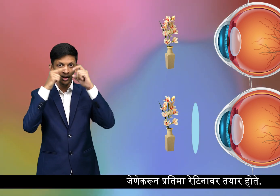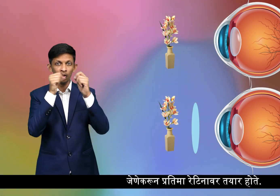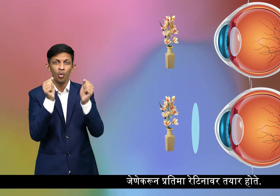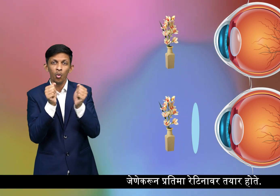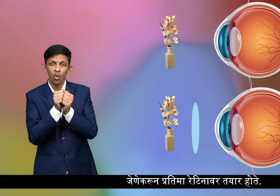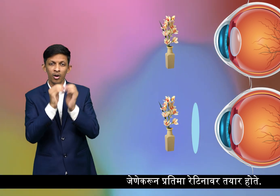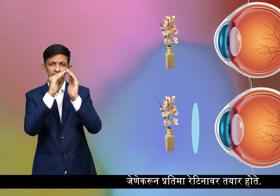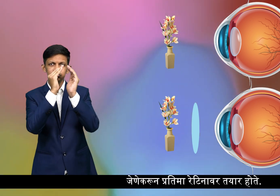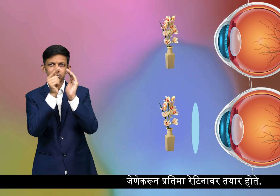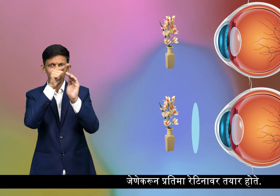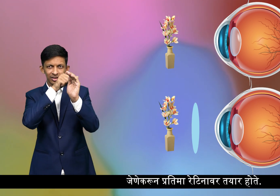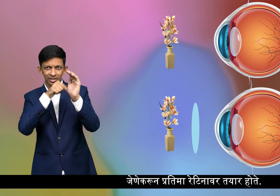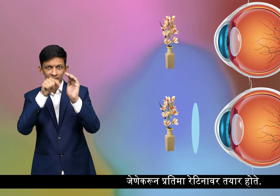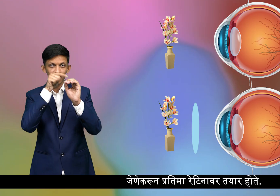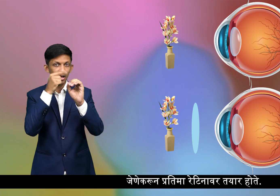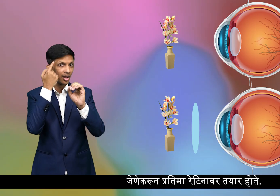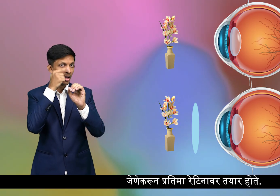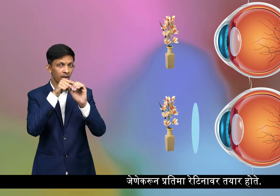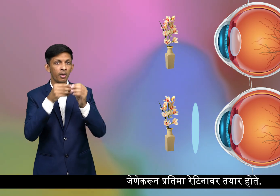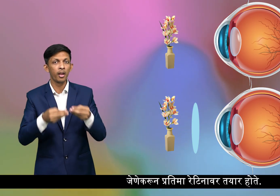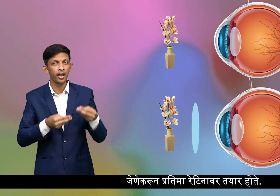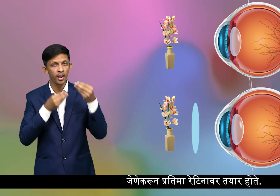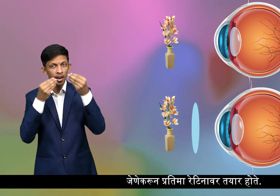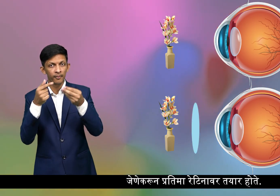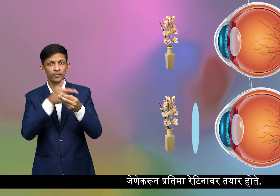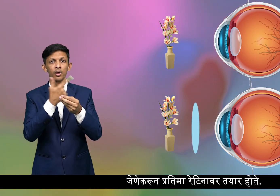जेणेकरून प्रतिमा रेटिनावर तयार होते.